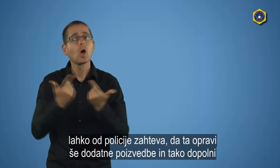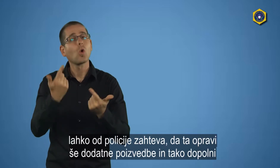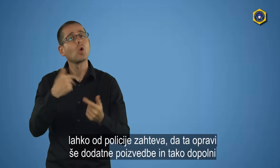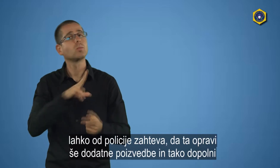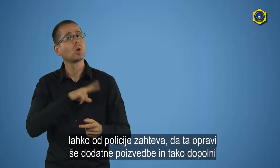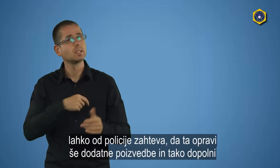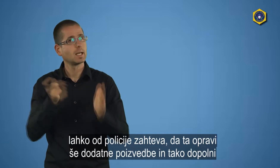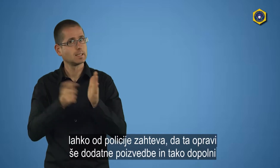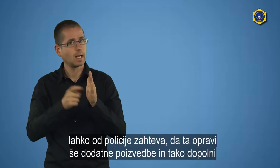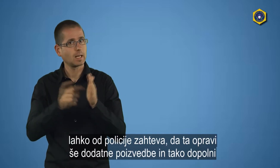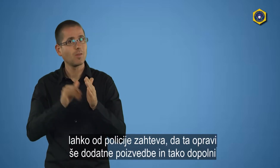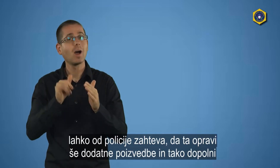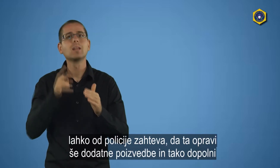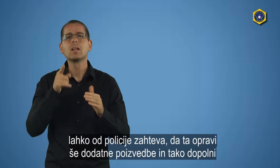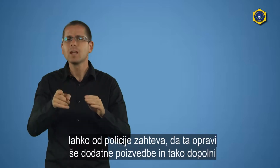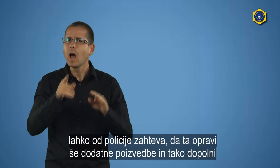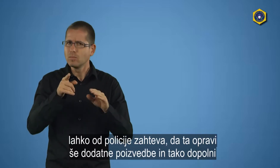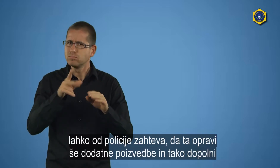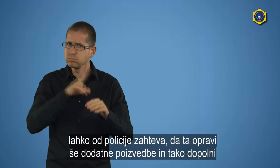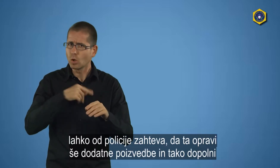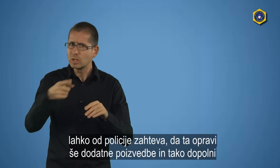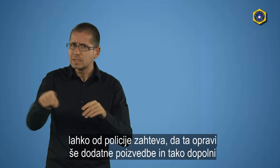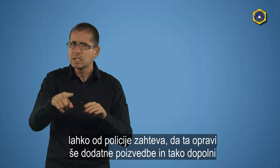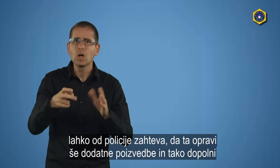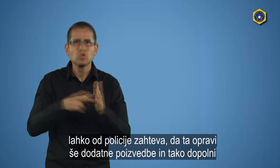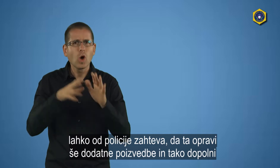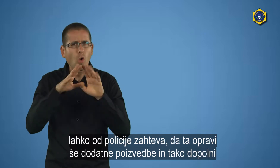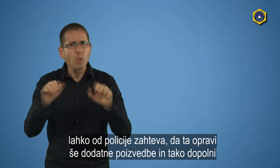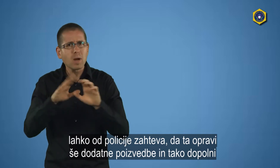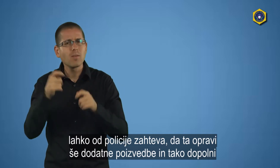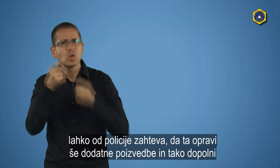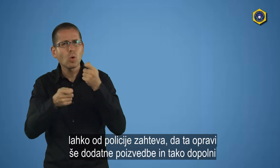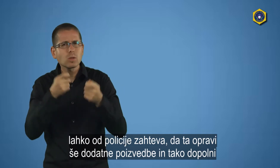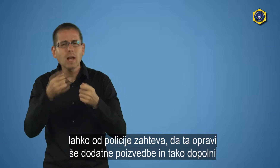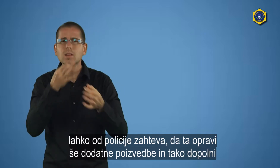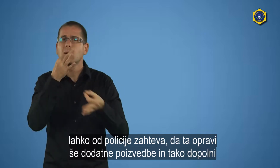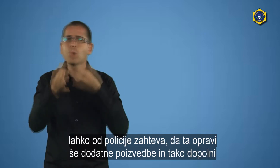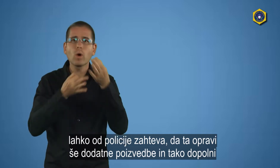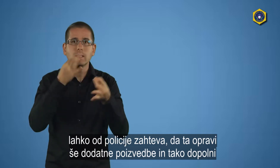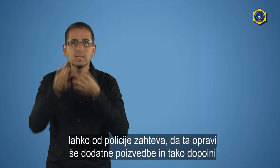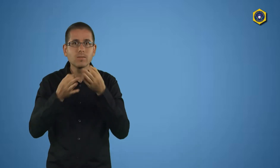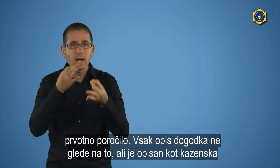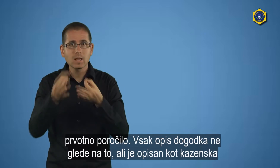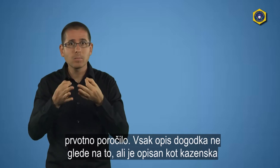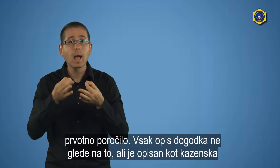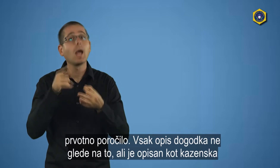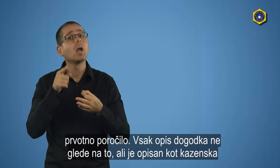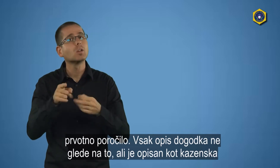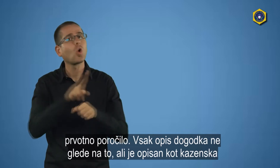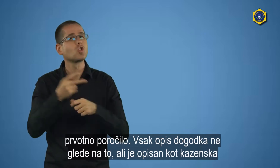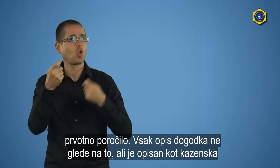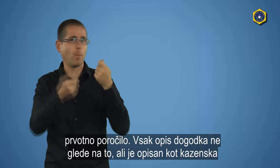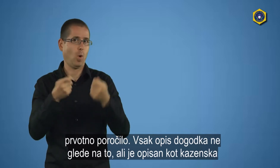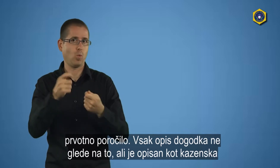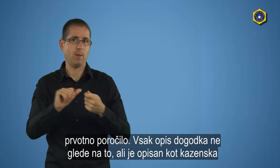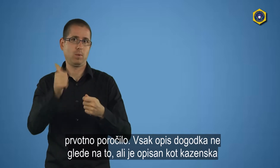od policije zahteva, da ta opravi še dodatne poizvedbe in tako dopolni prvotno poročilo.